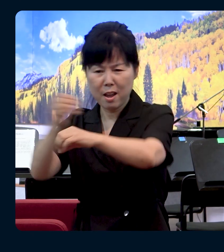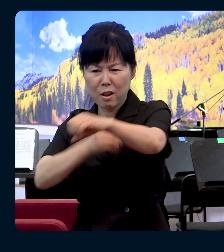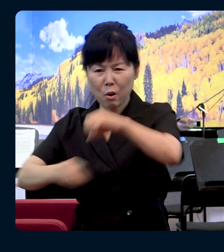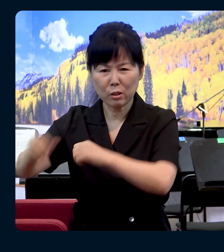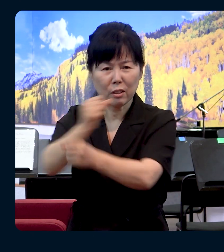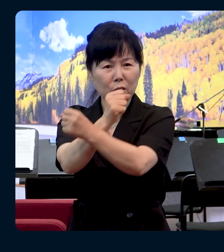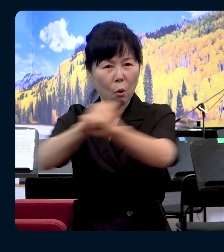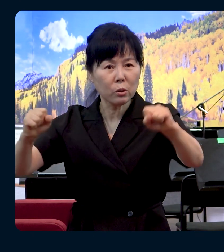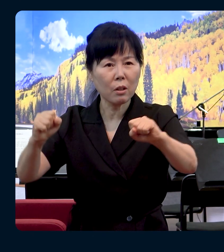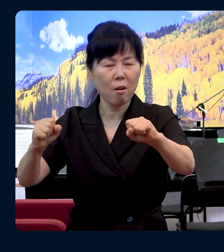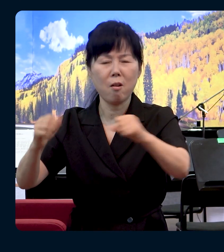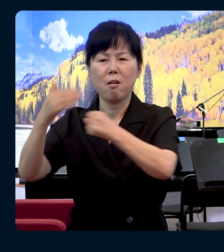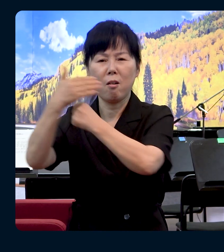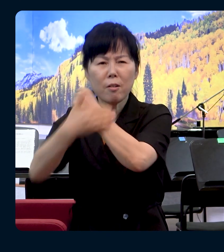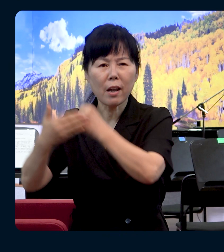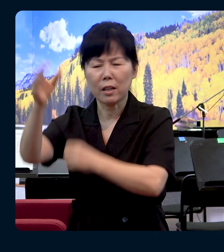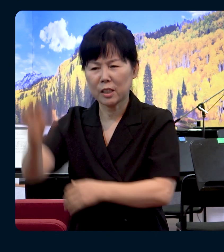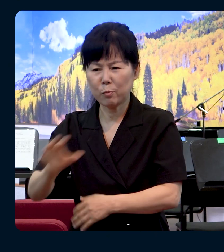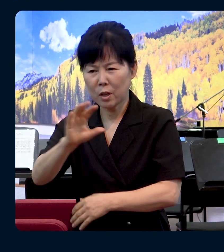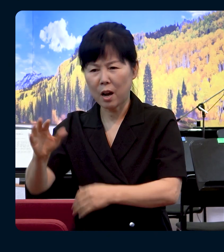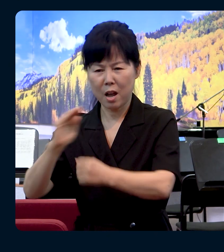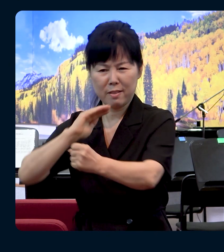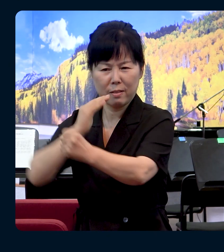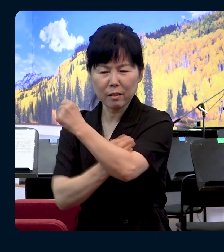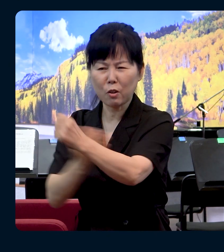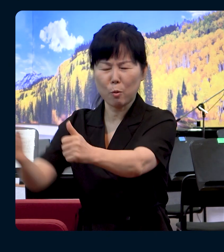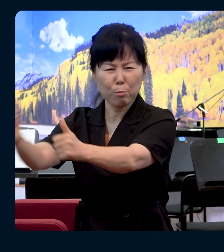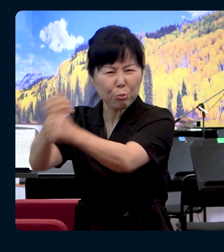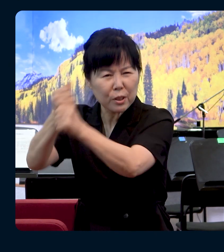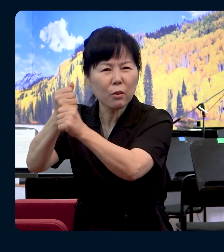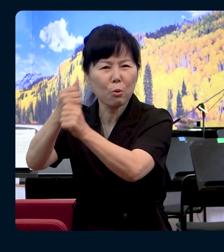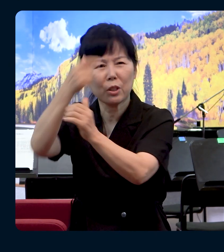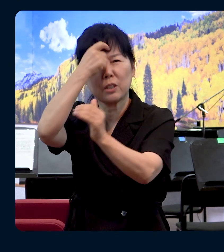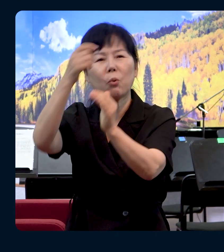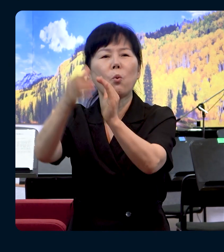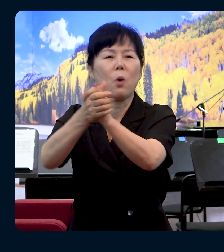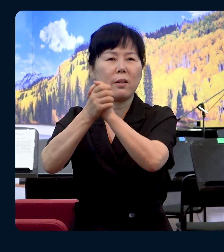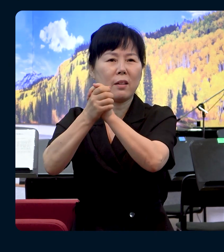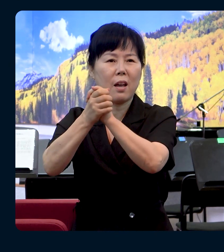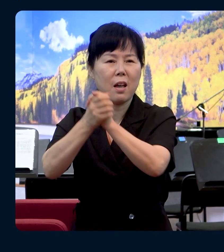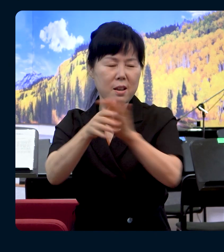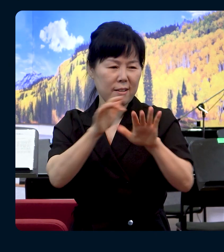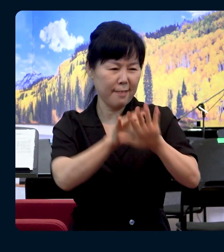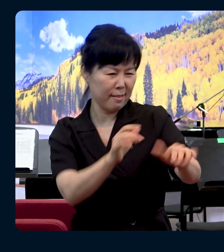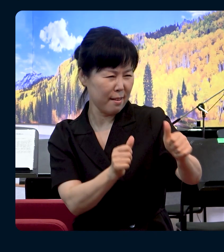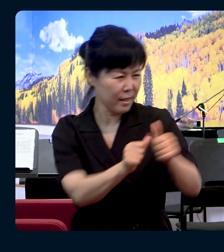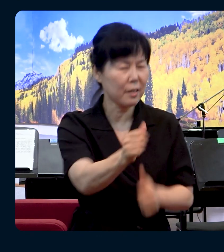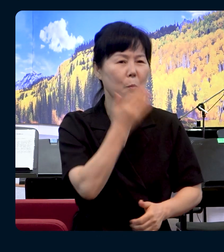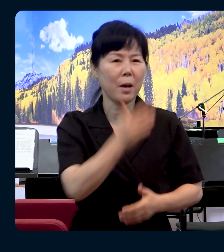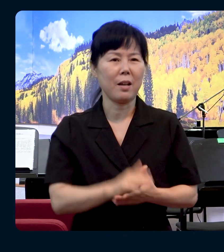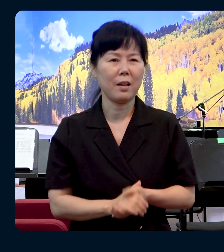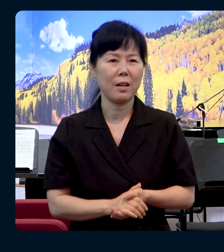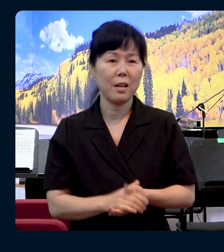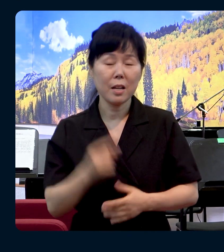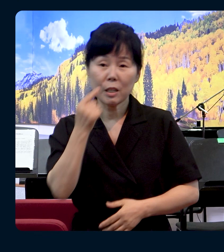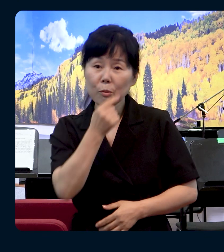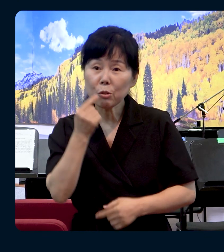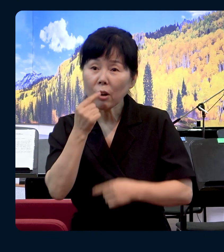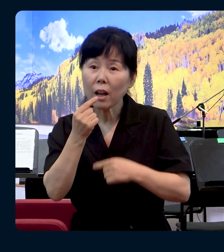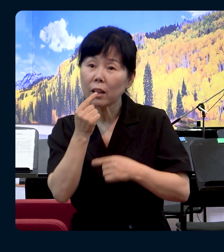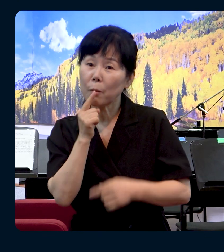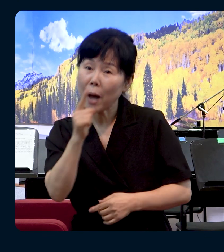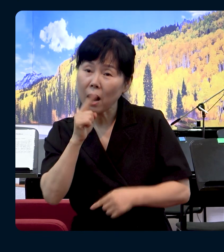은혜, 십자가의 능력을 붙들 수 있어요. 그게 문제, 그게 포인트예요. 그런데 이 입술을 이용해서, 이 고백을